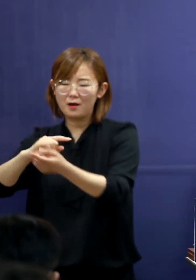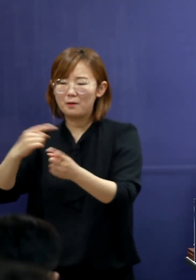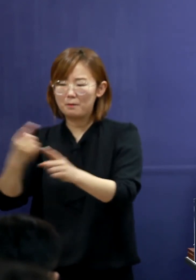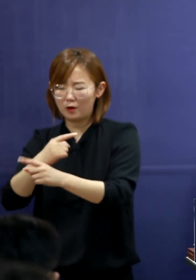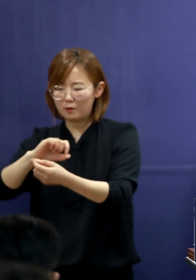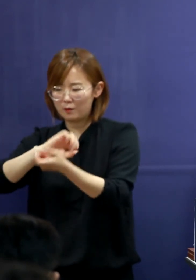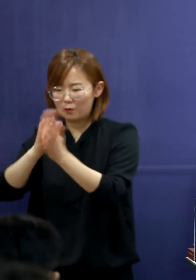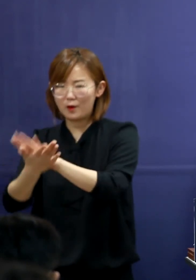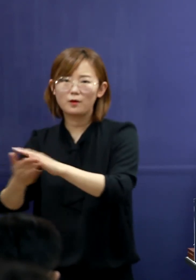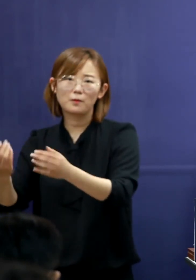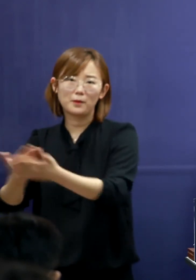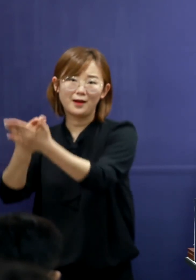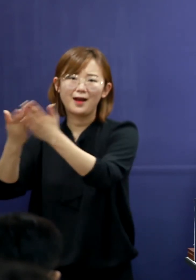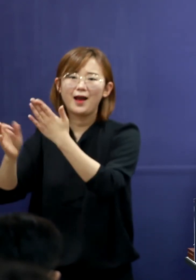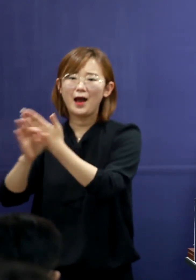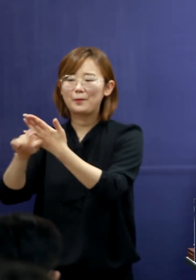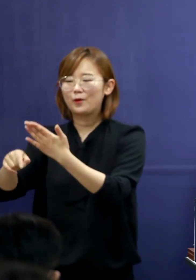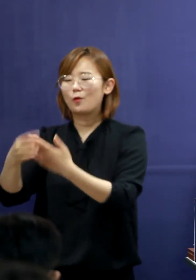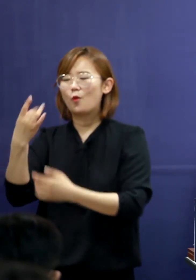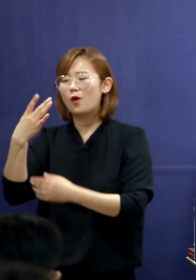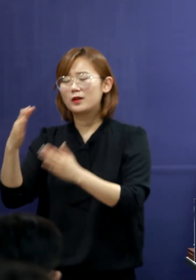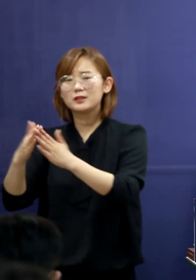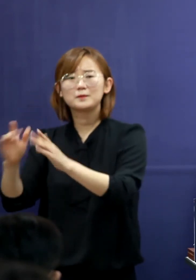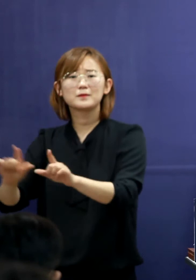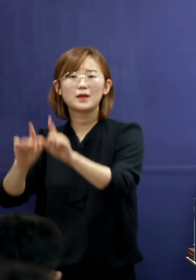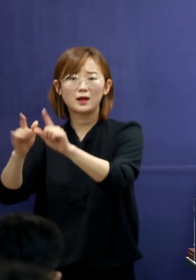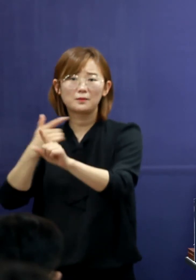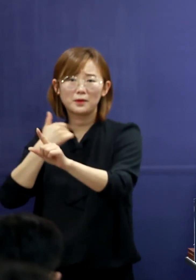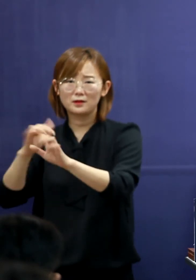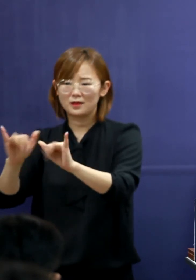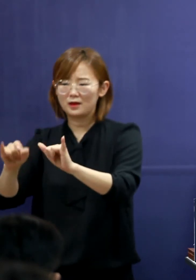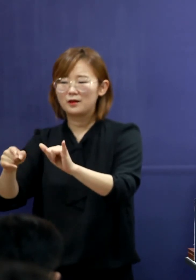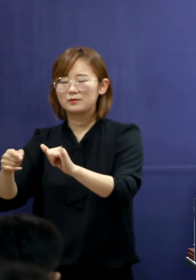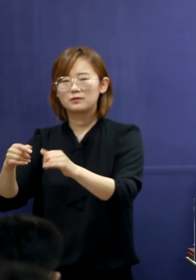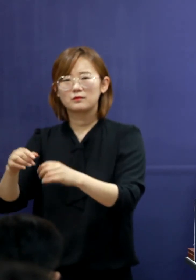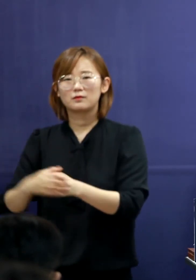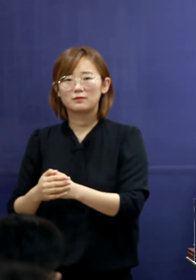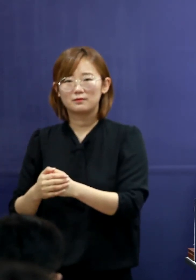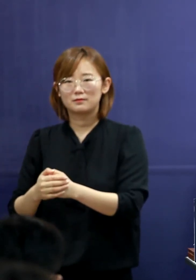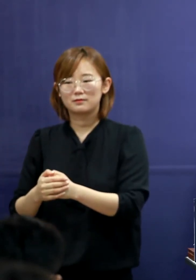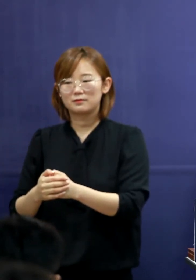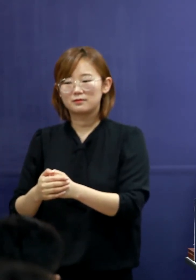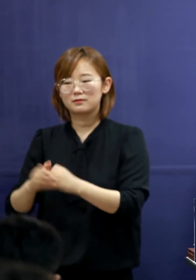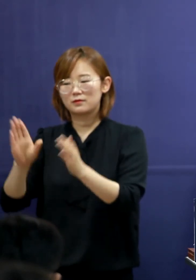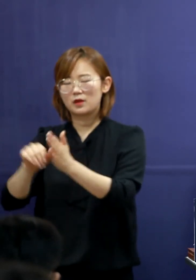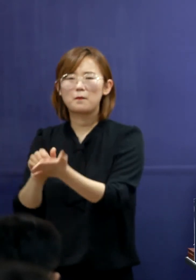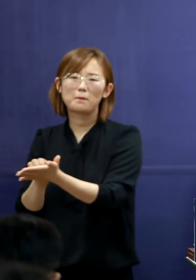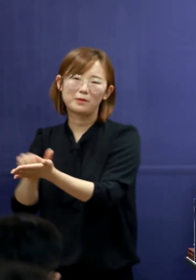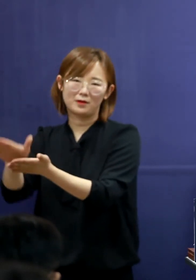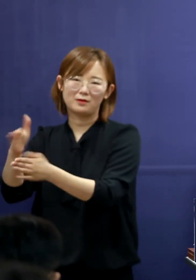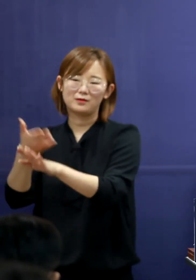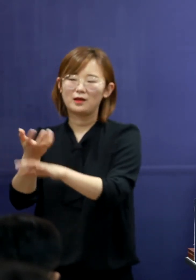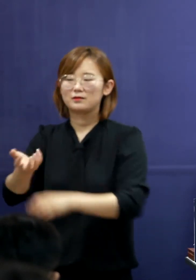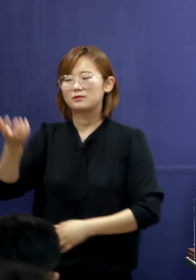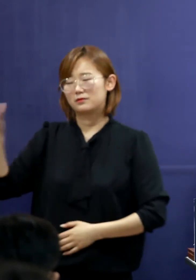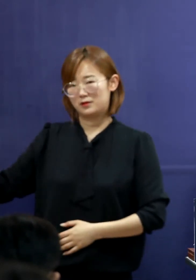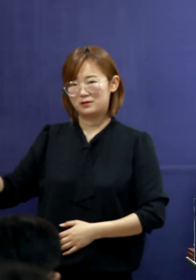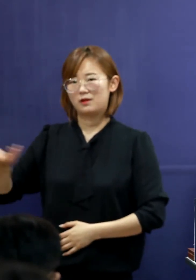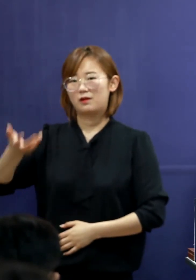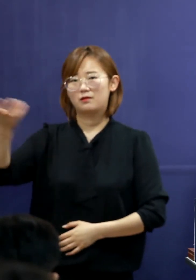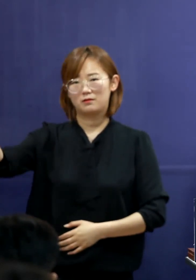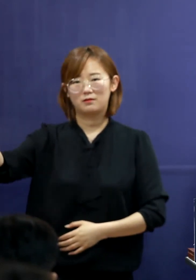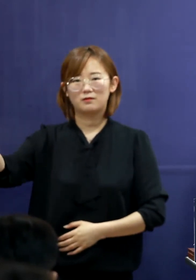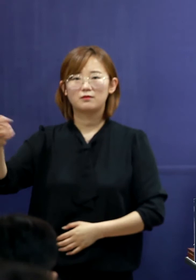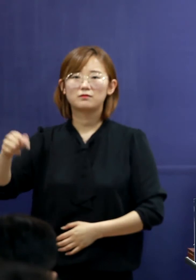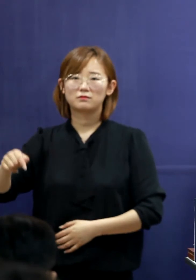살지를 못하고 다른 데로 좀 이사를 가게 됩니다. 우선 재개발 기간 중에 철거가 되니까 그